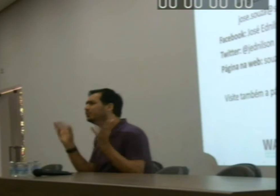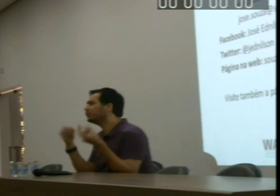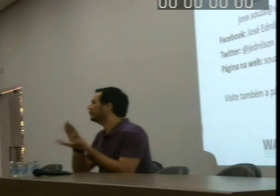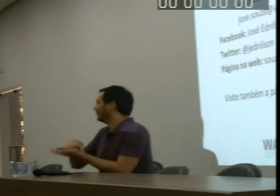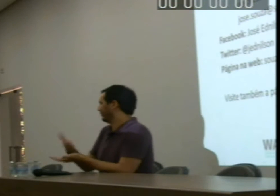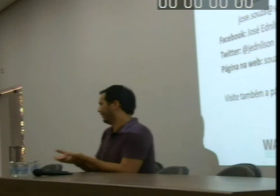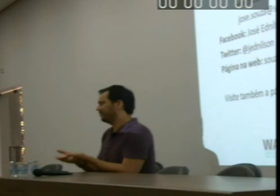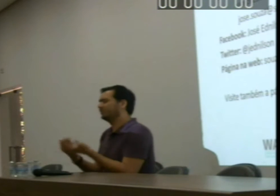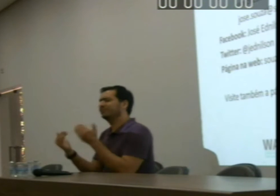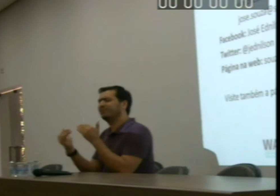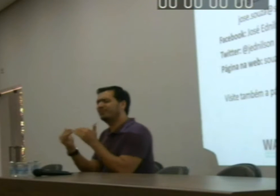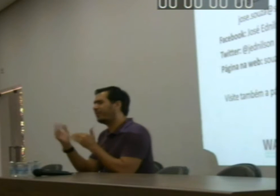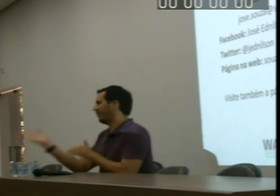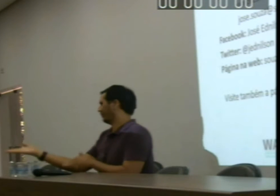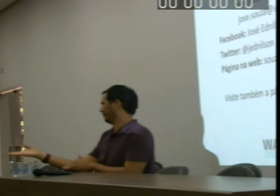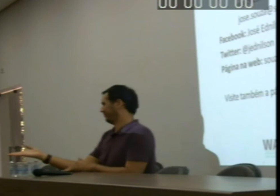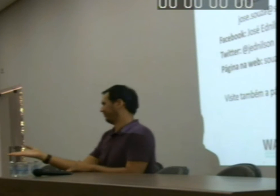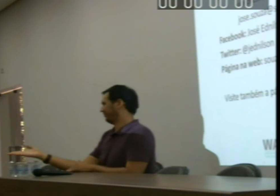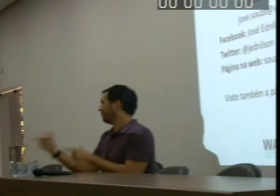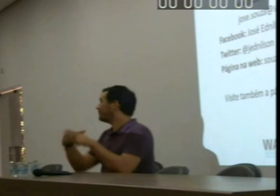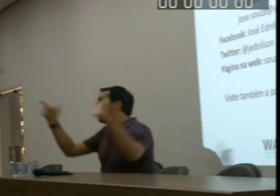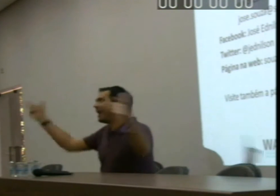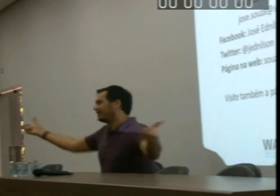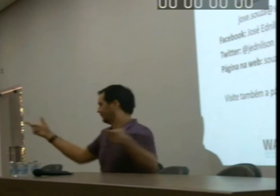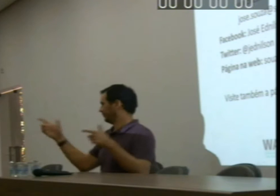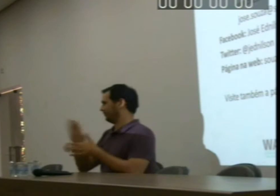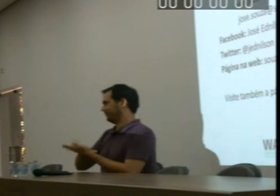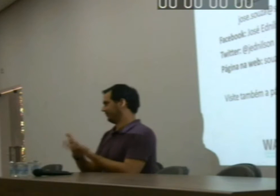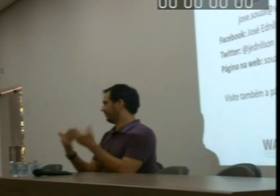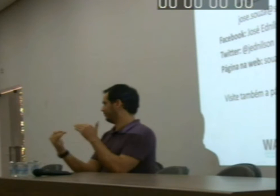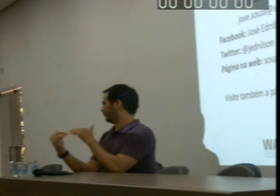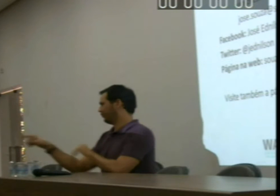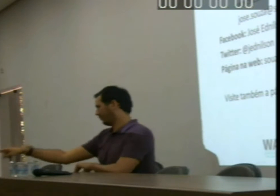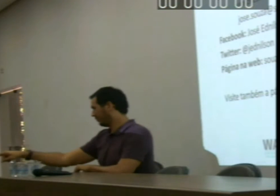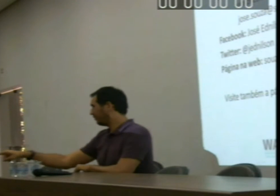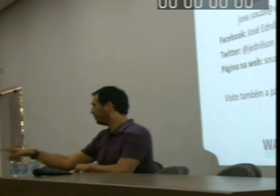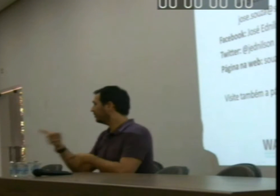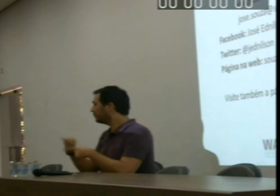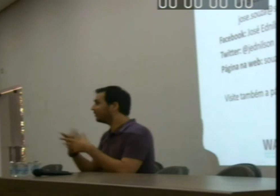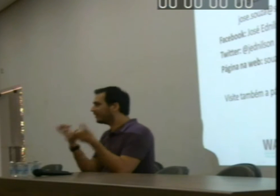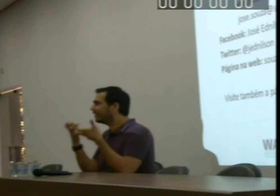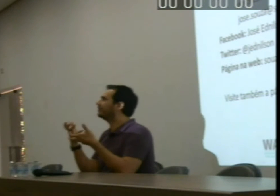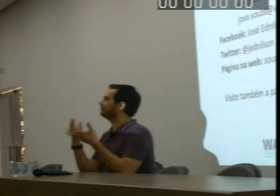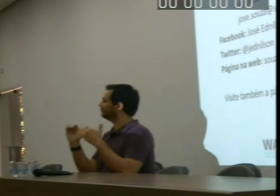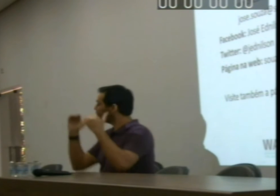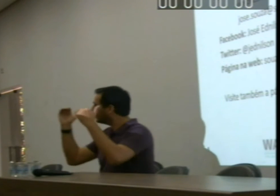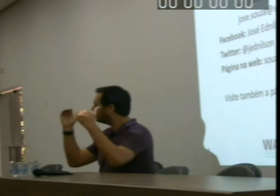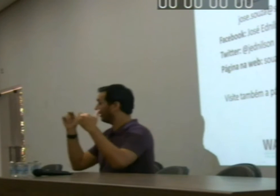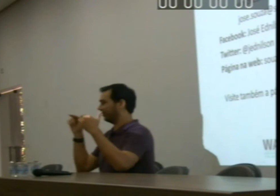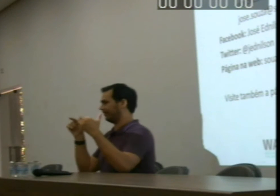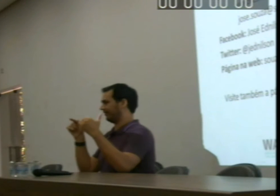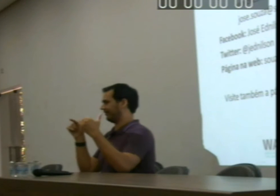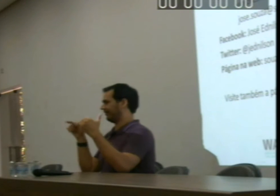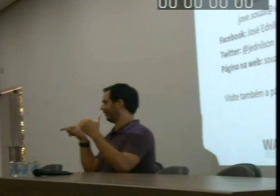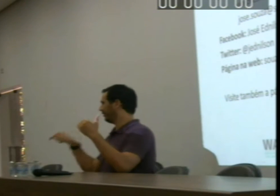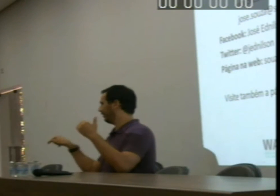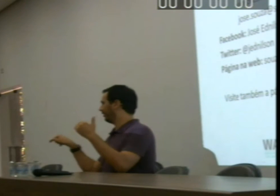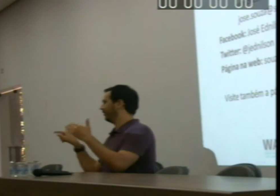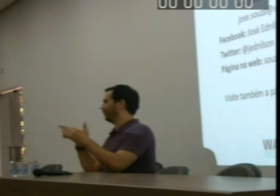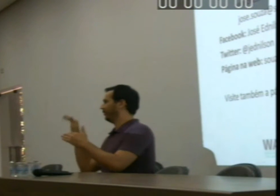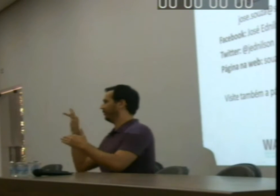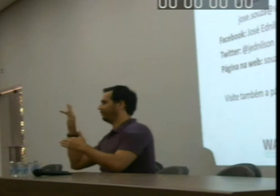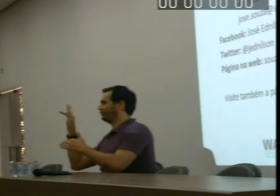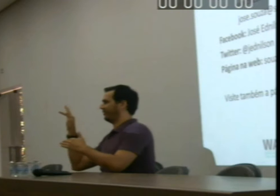né dos debates de questão do Inter concorda eh o intérprete Você tá no mesmo nível